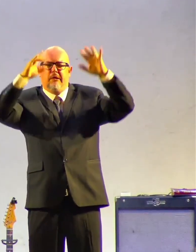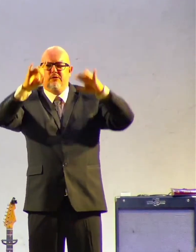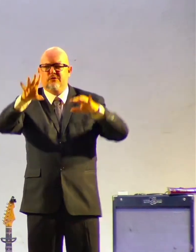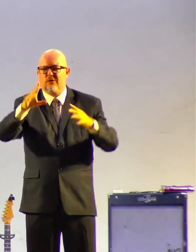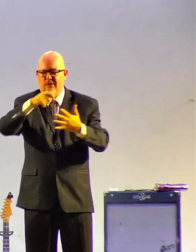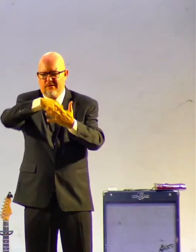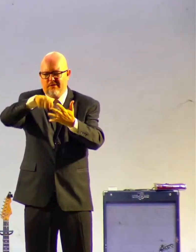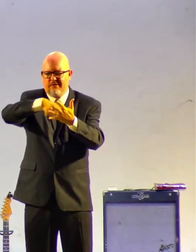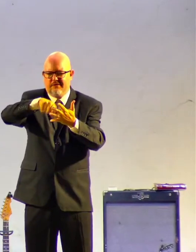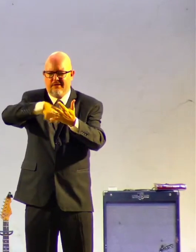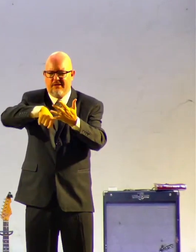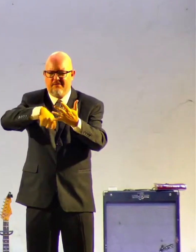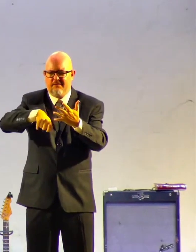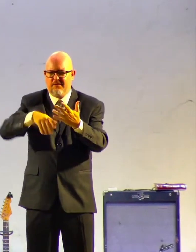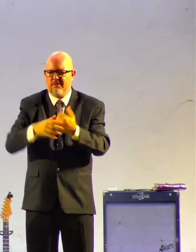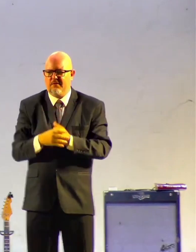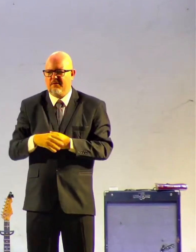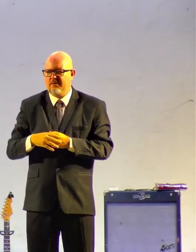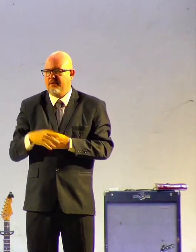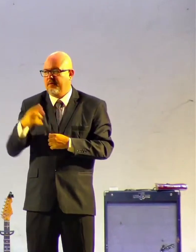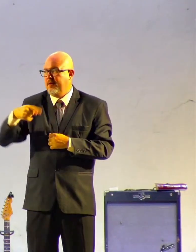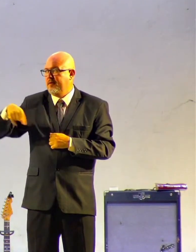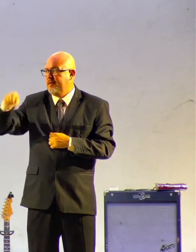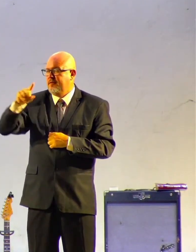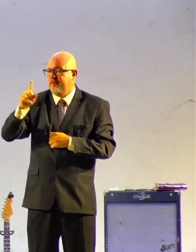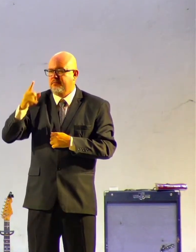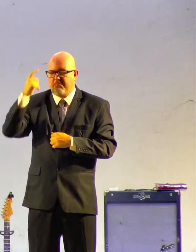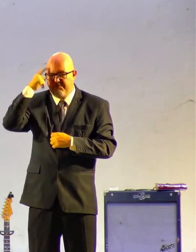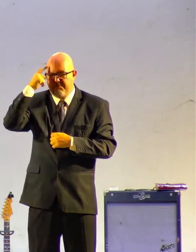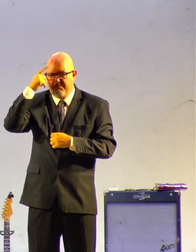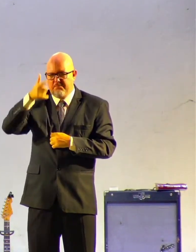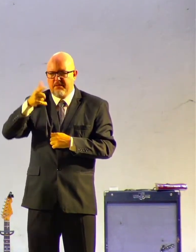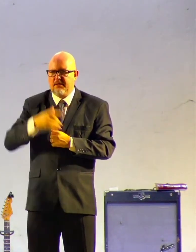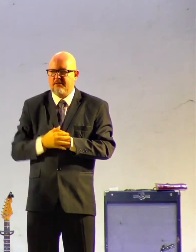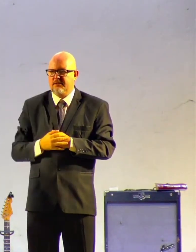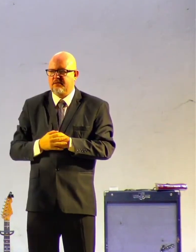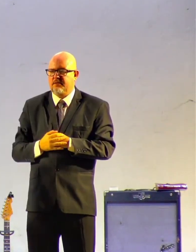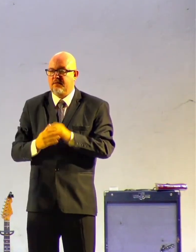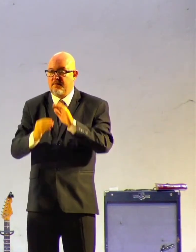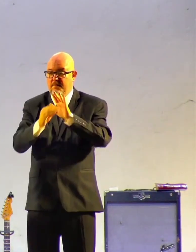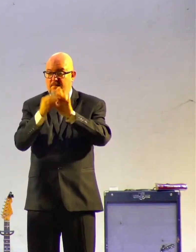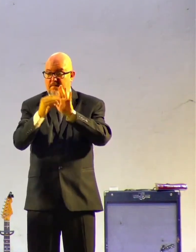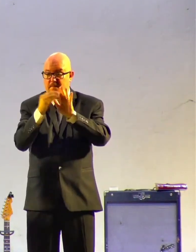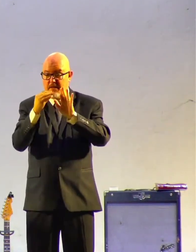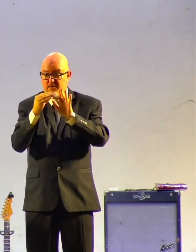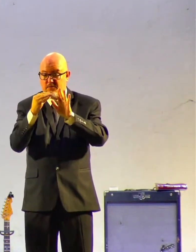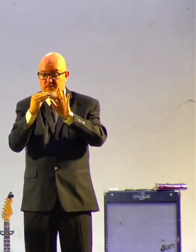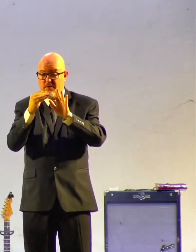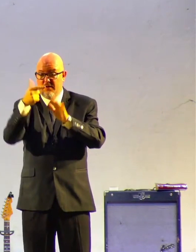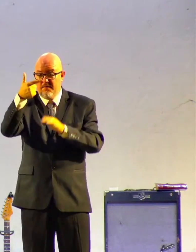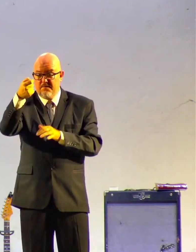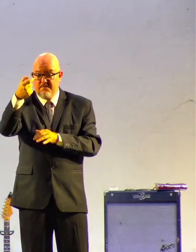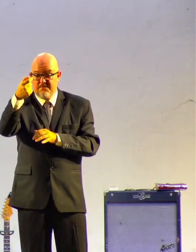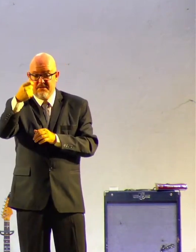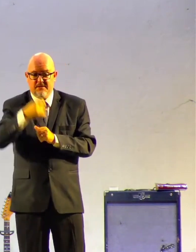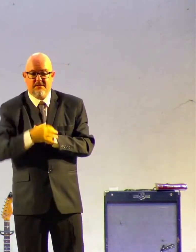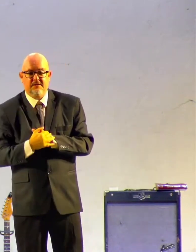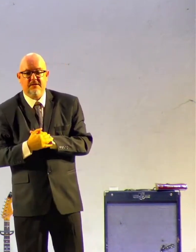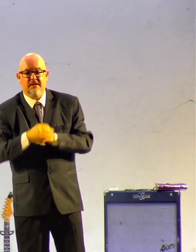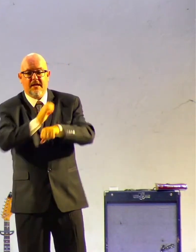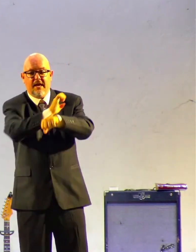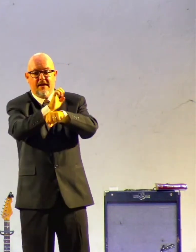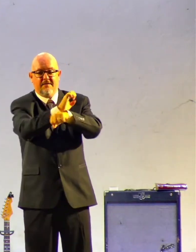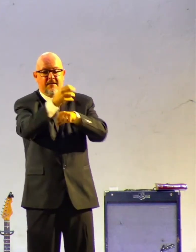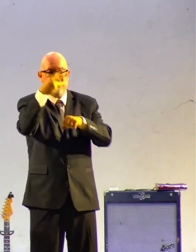essas palavras, mas para que você não pense assim, no verso seguinte, verso 20 de